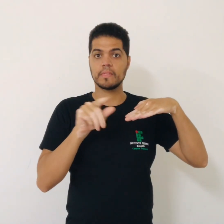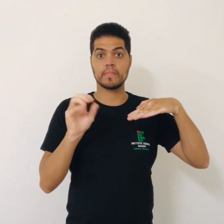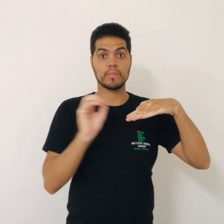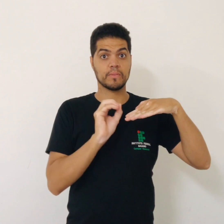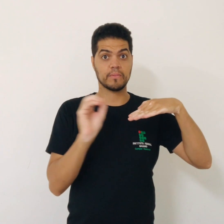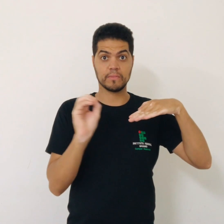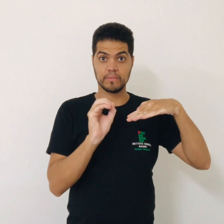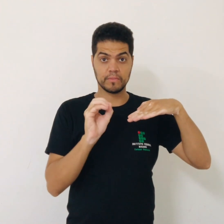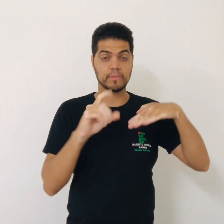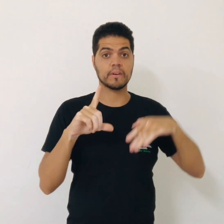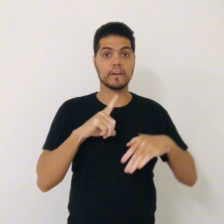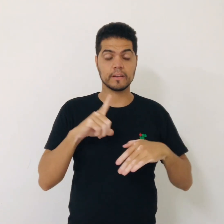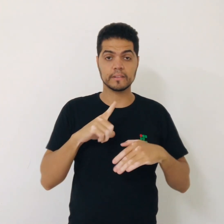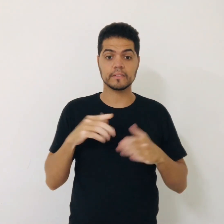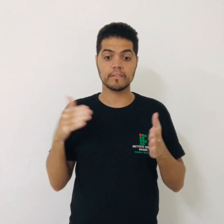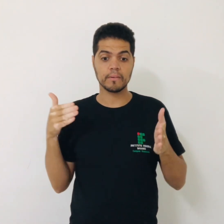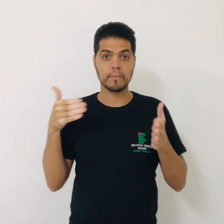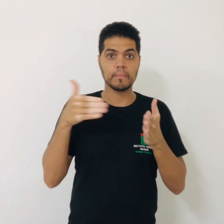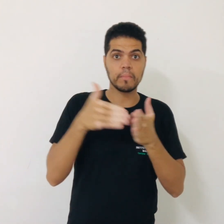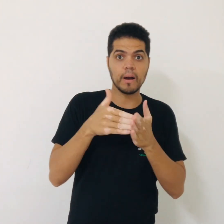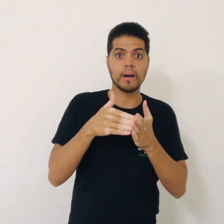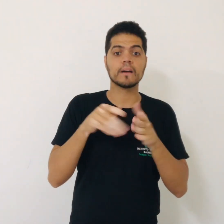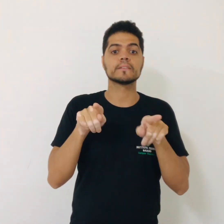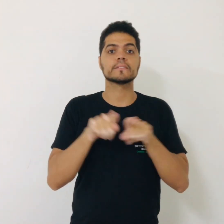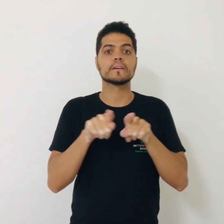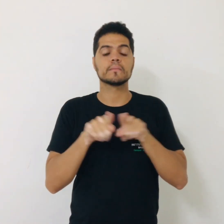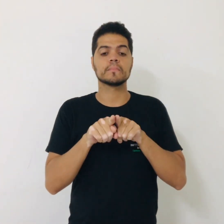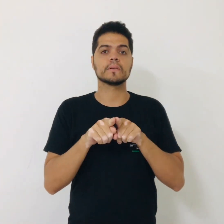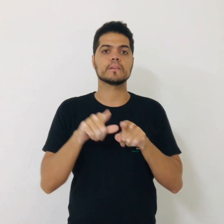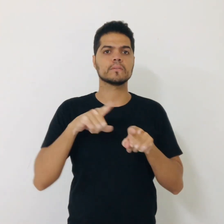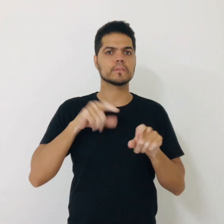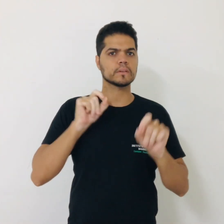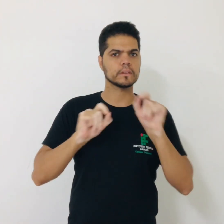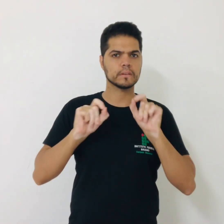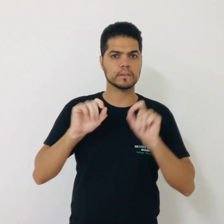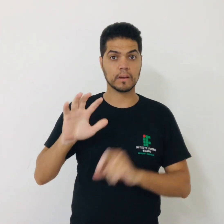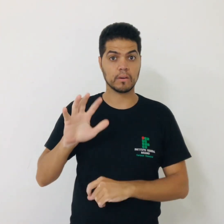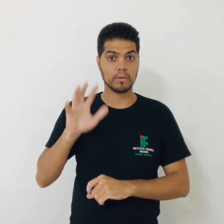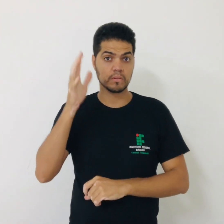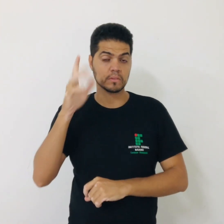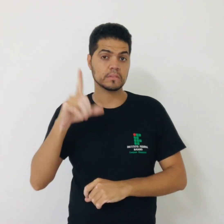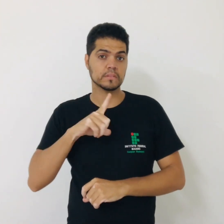delta, quando há um grande acúmulo de sedimentos na foz do rio.